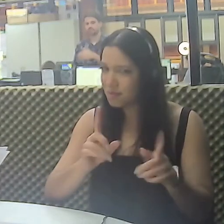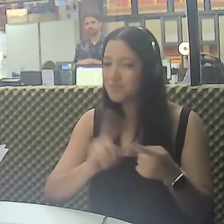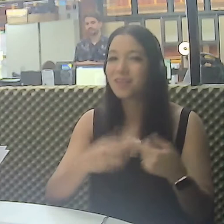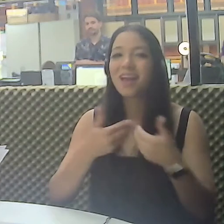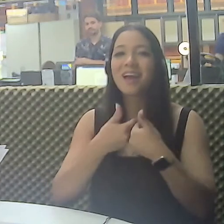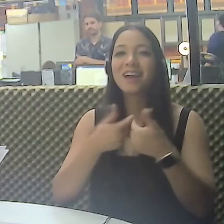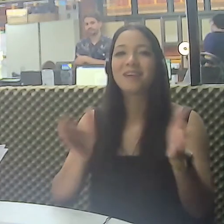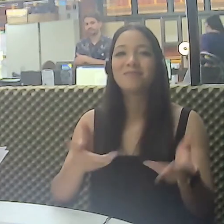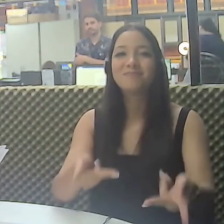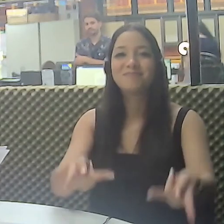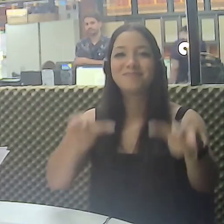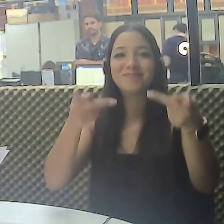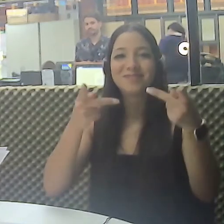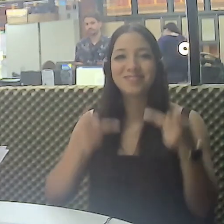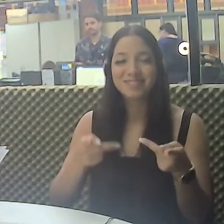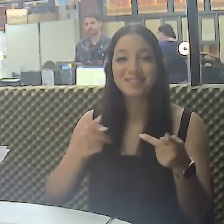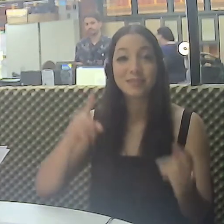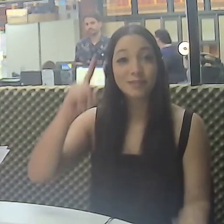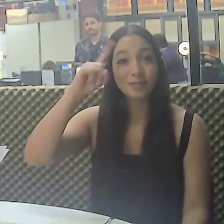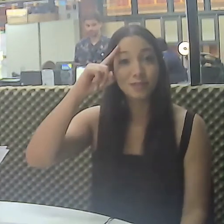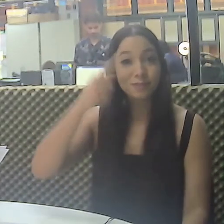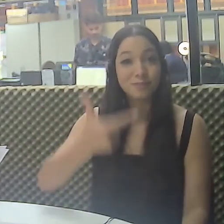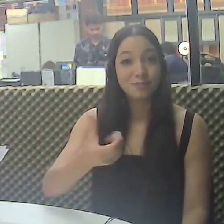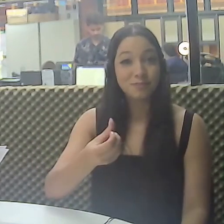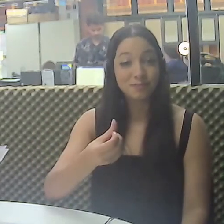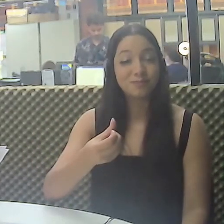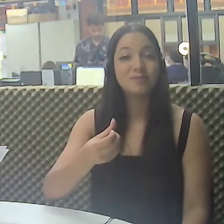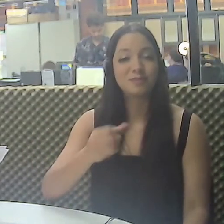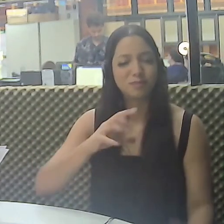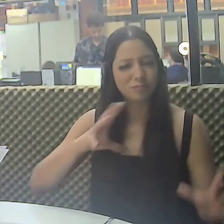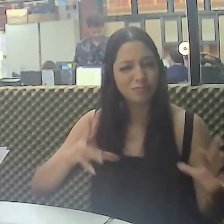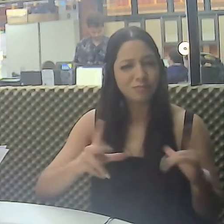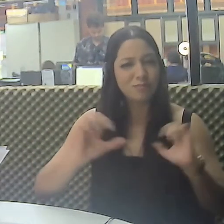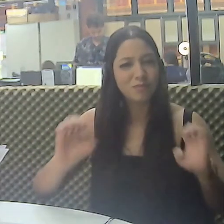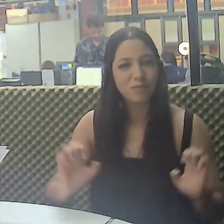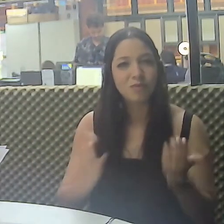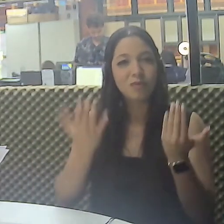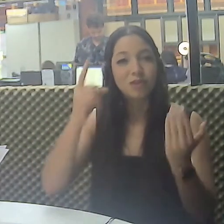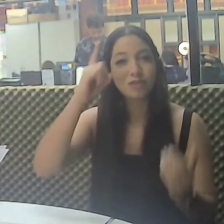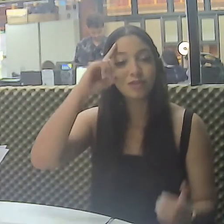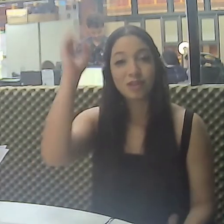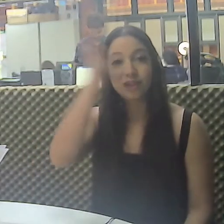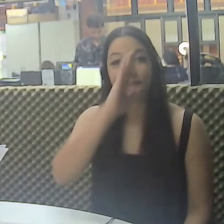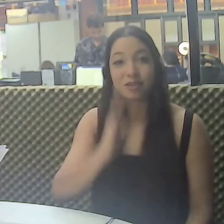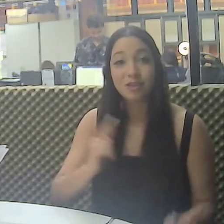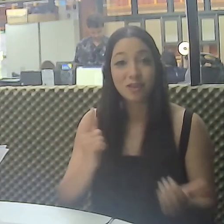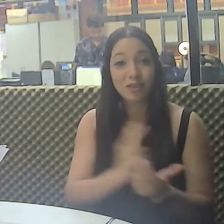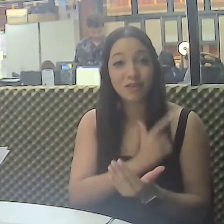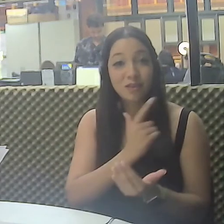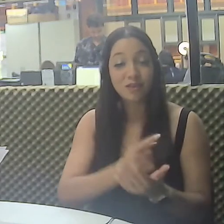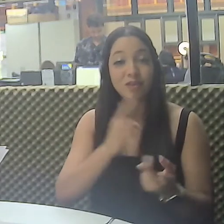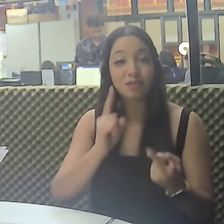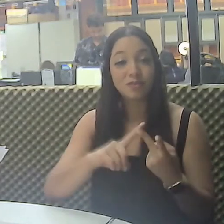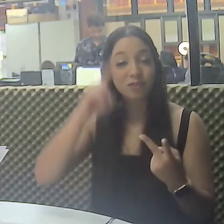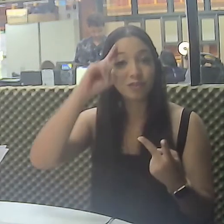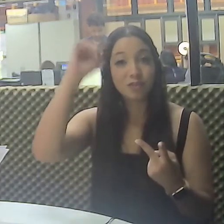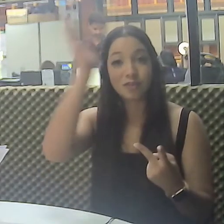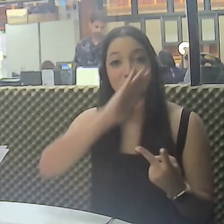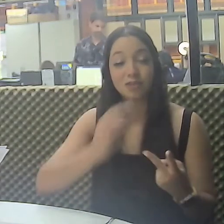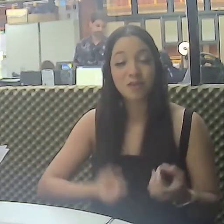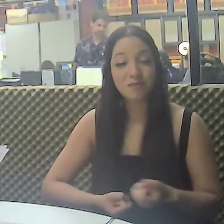é aberto ao público. Já no dia 26, somando as comemorações do Dia Nacional do Livro e o Dia Nacional da Poesia,